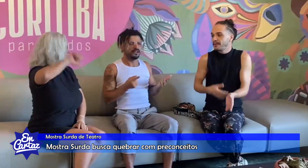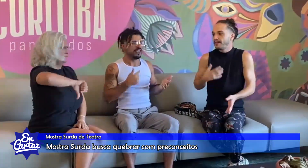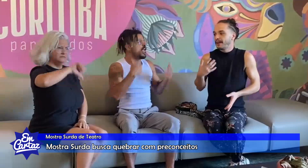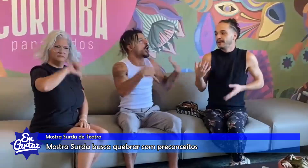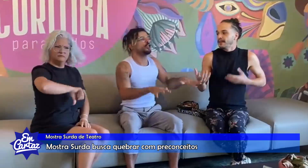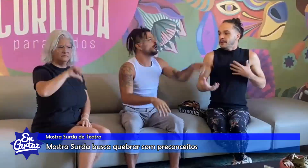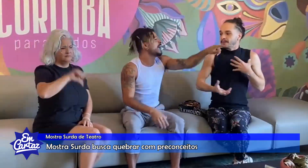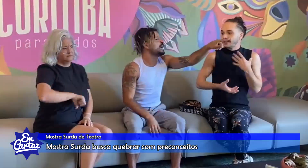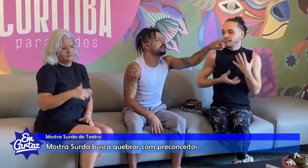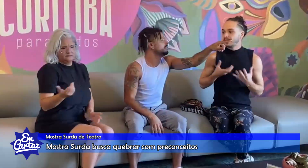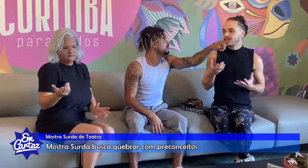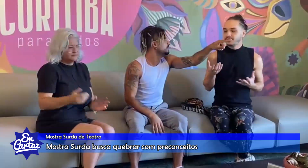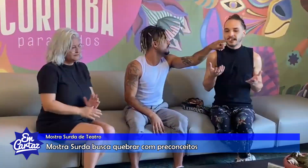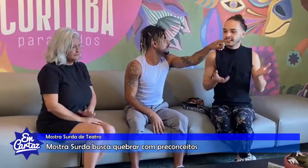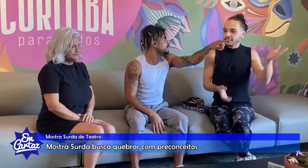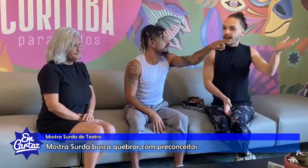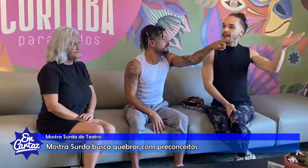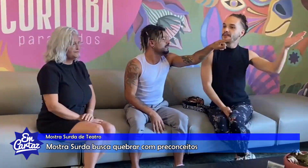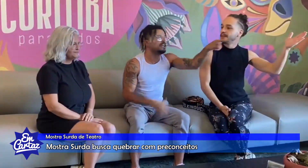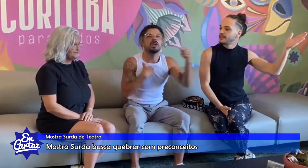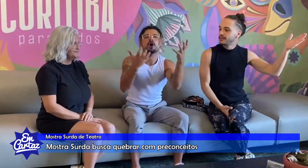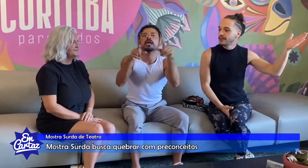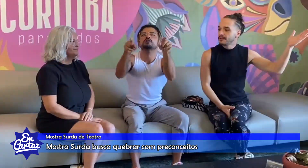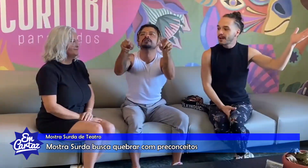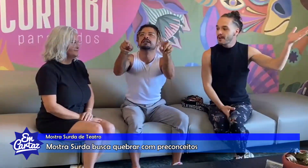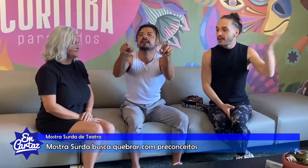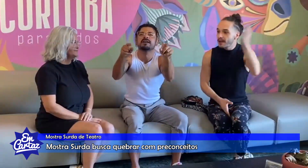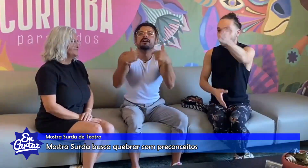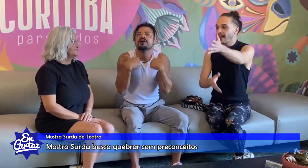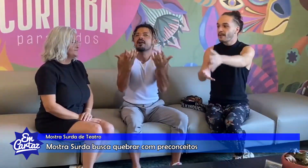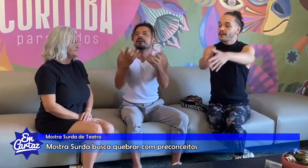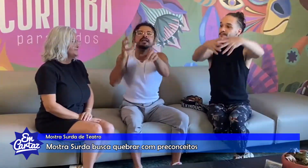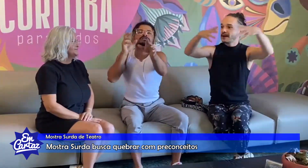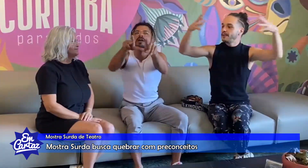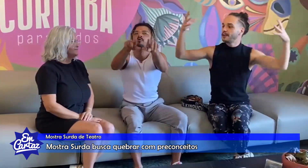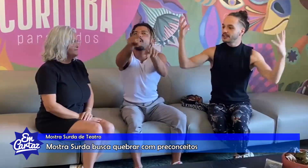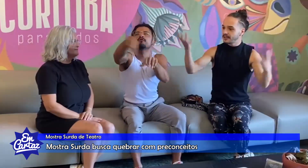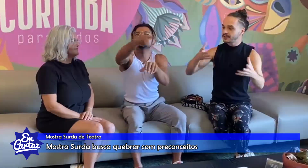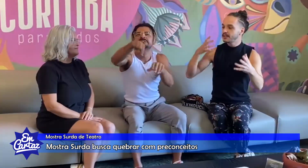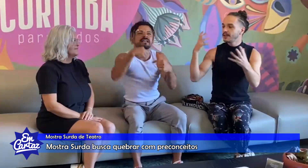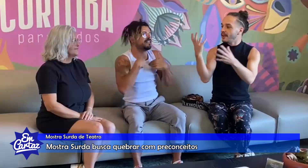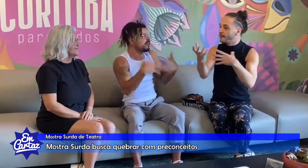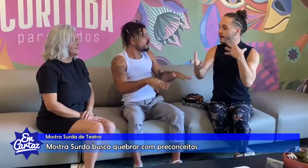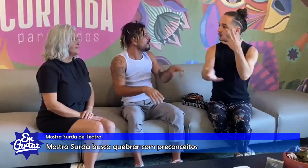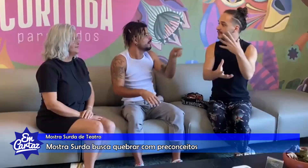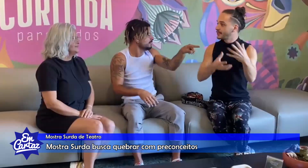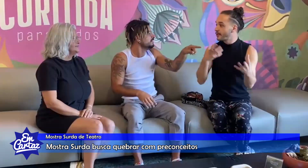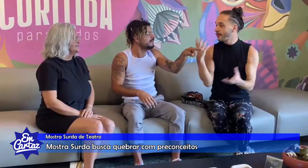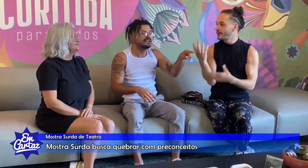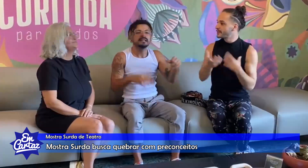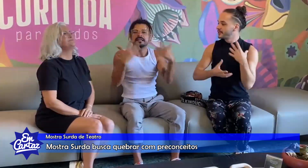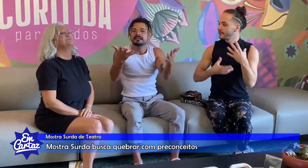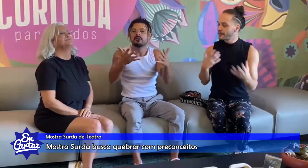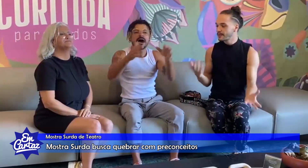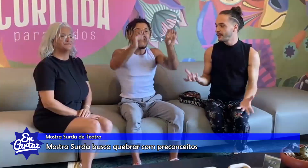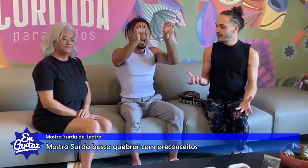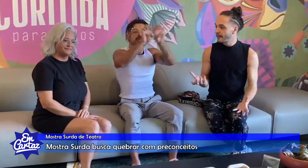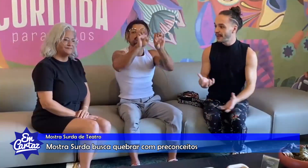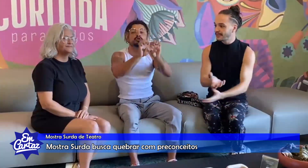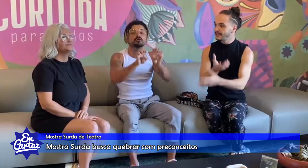vai trazer uma negatividade. Não quero isso. Eu quero aquela coisa maravilhosa cheia de cores, de informações da peça